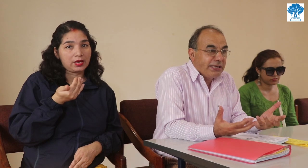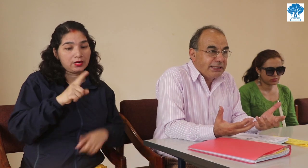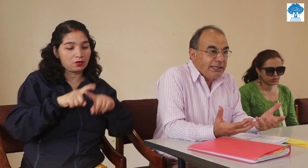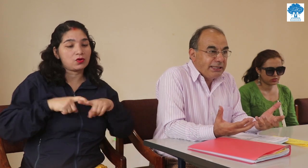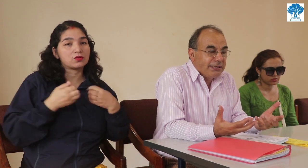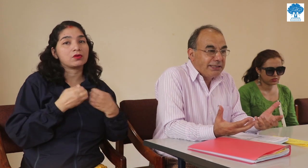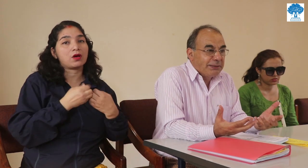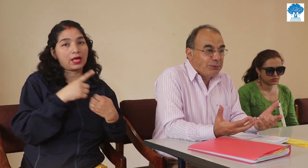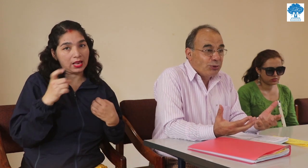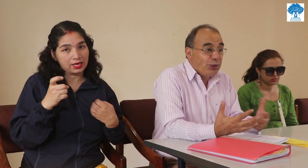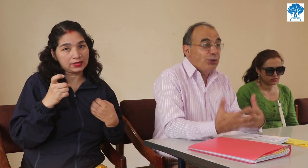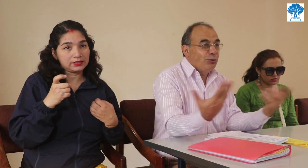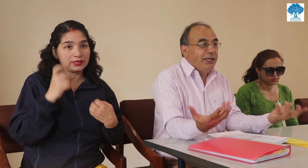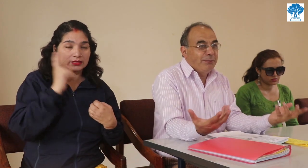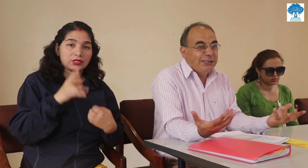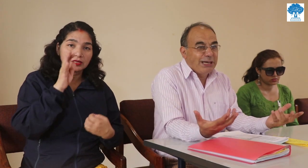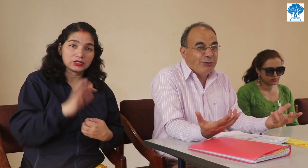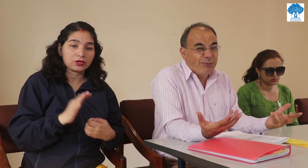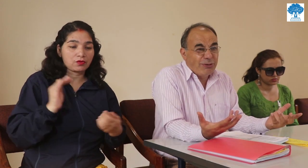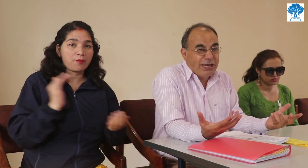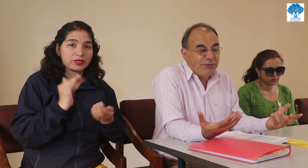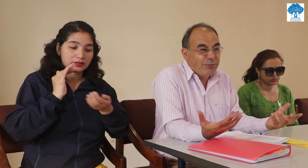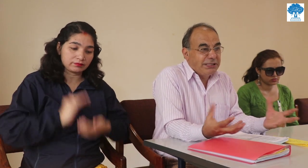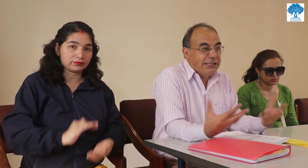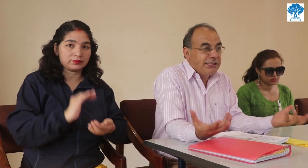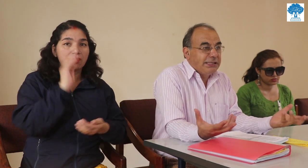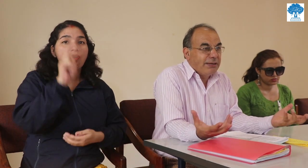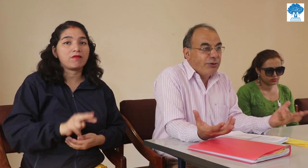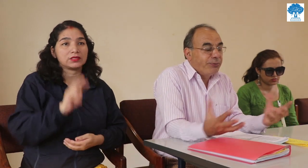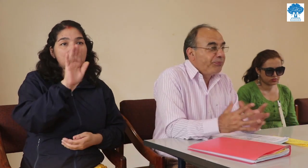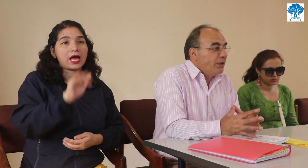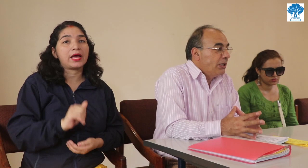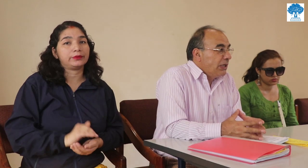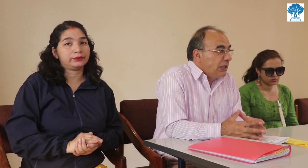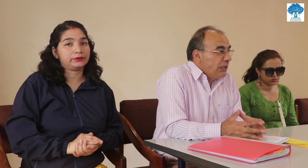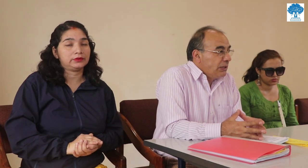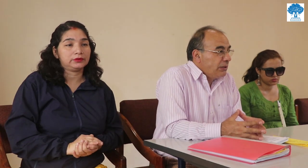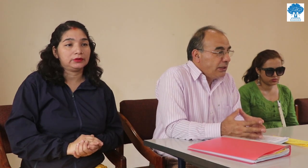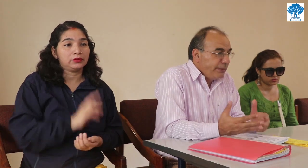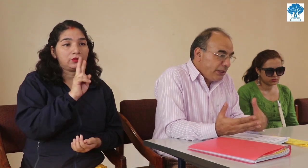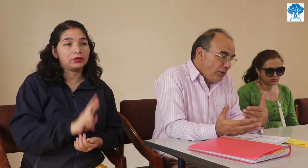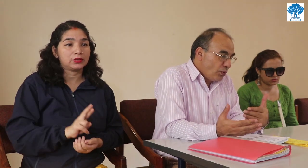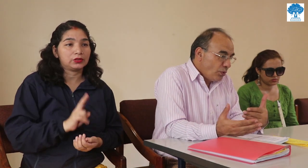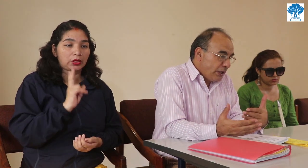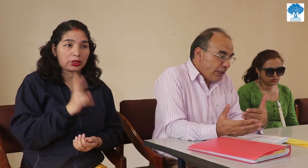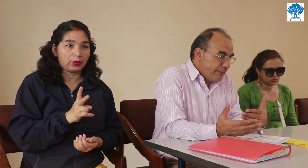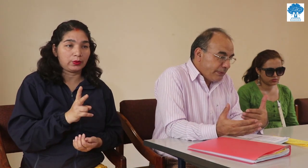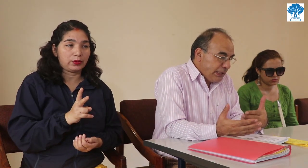गर्नको लागि चाहिँ जतिसक्दो धेरै बच्चाहरू जन्माउने खालको परिस्थिति सिर्जना भयो र एकदमै